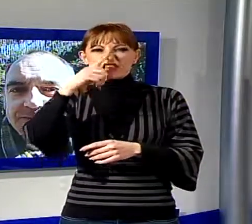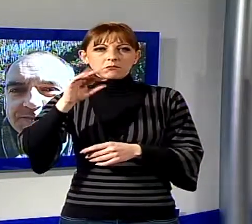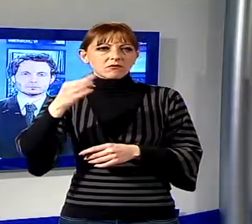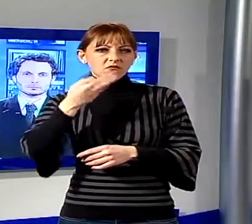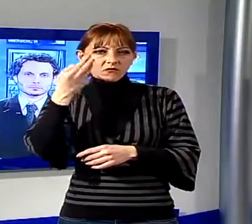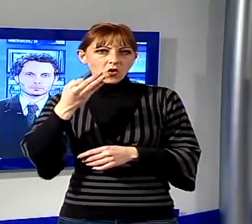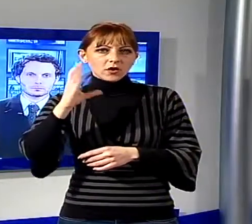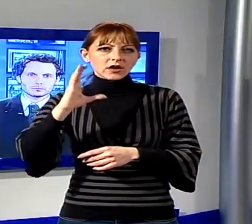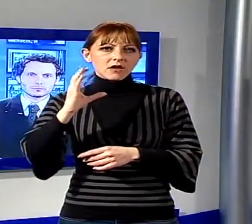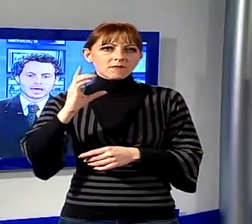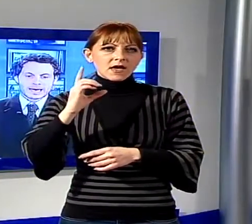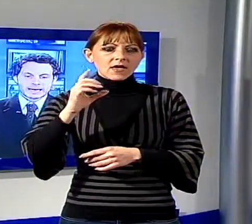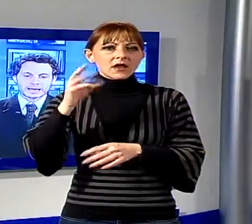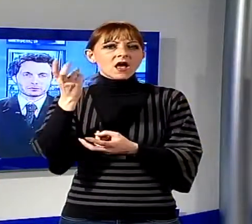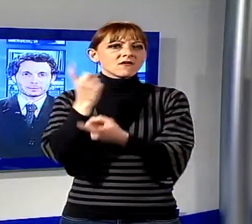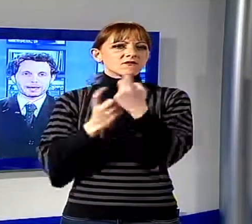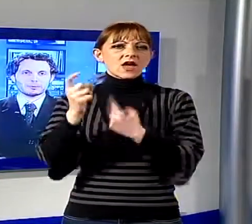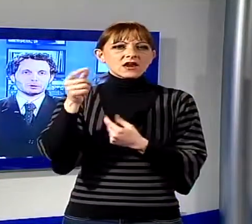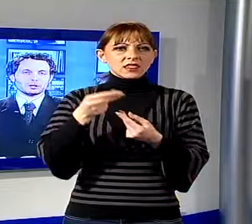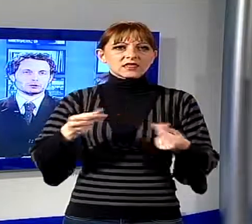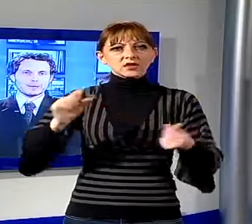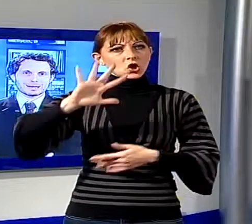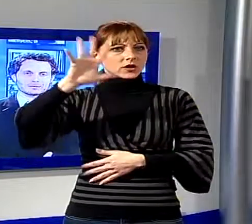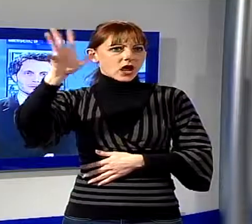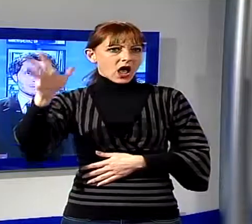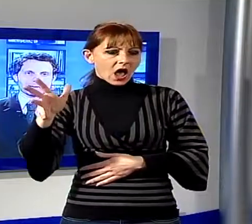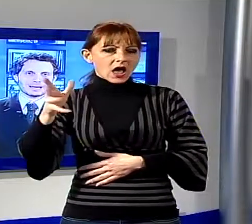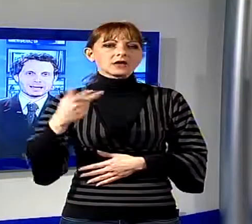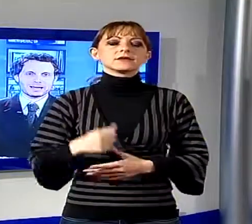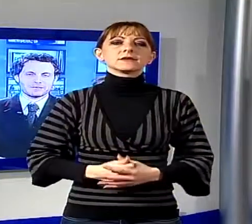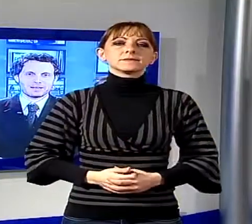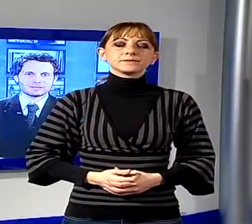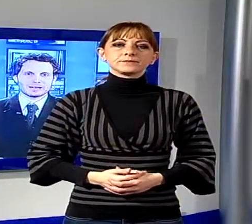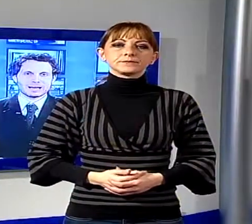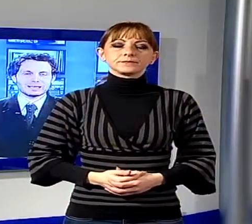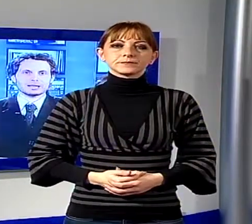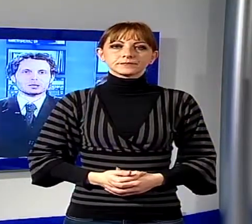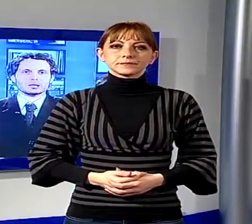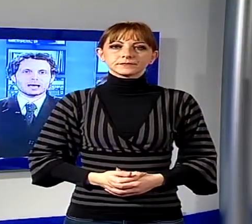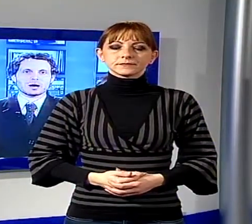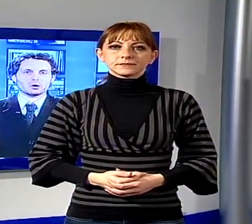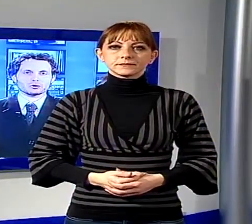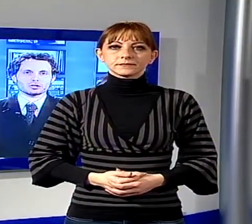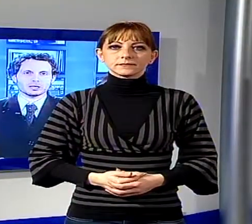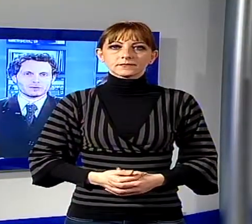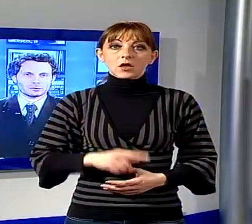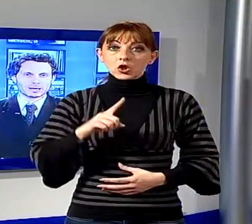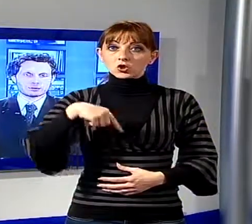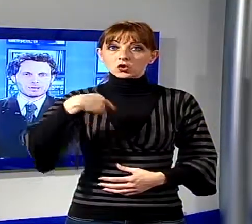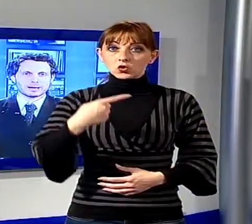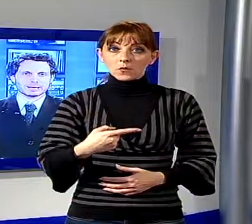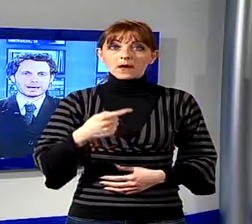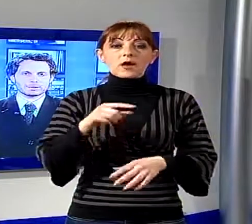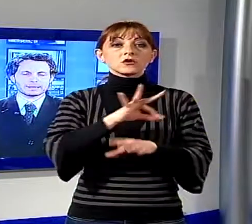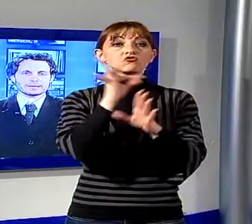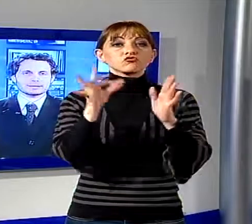cultura. E adesso parliamo dell'8 marzo, domani la festa della donna, oggi a Fornaci